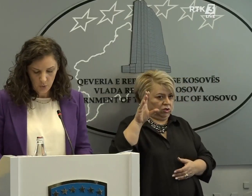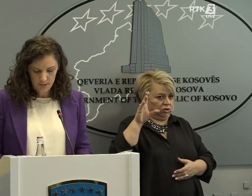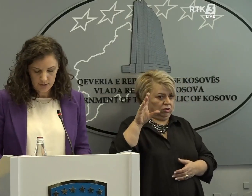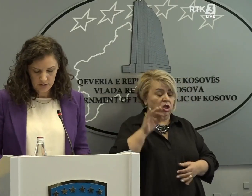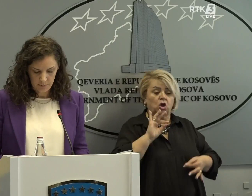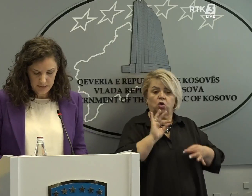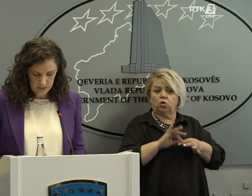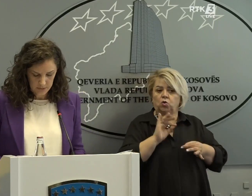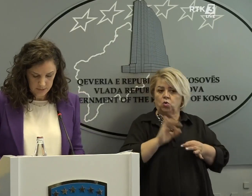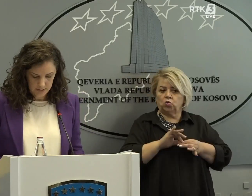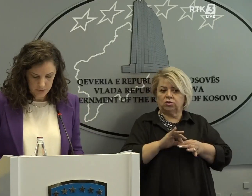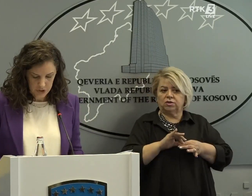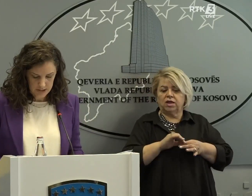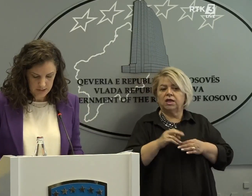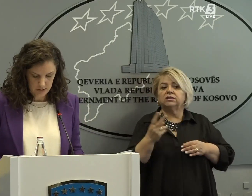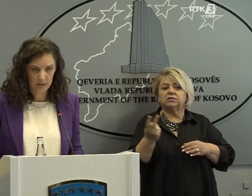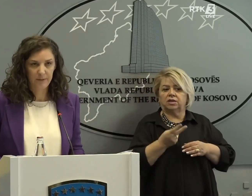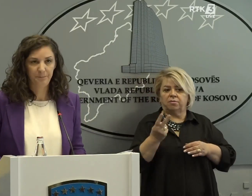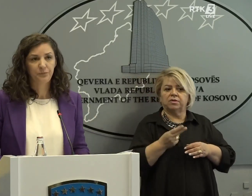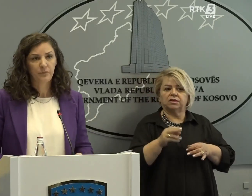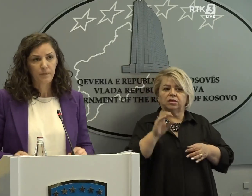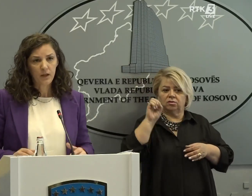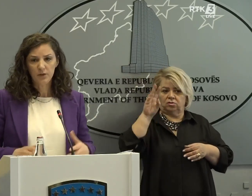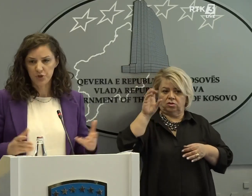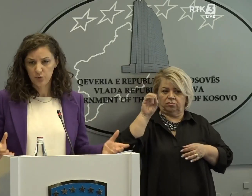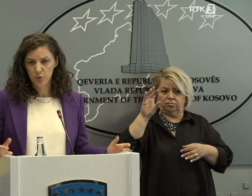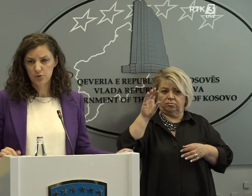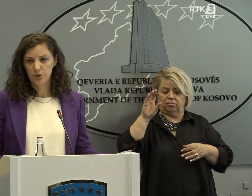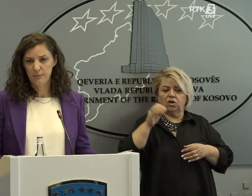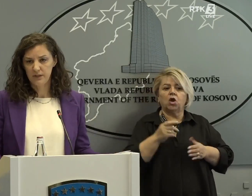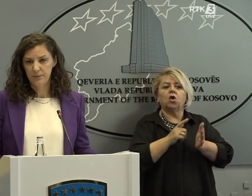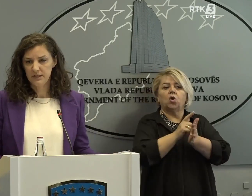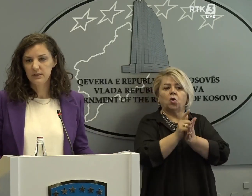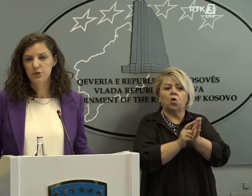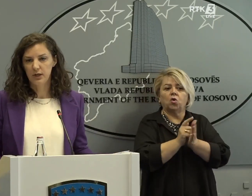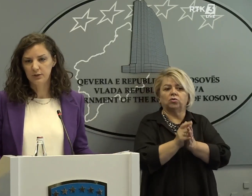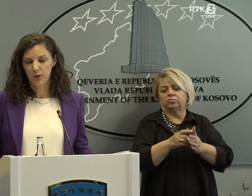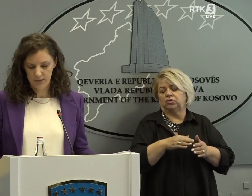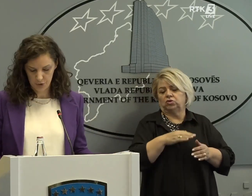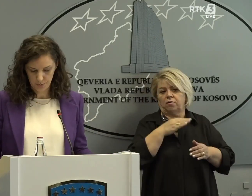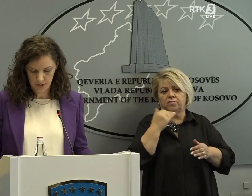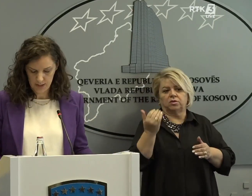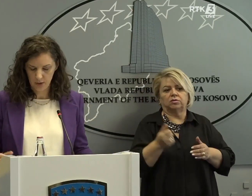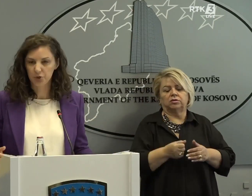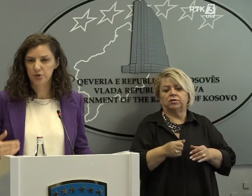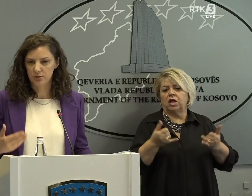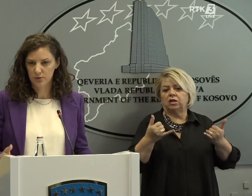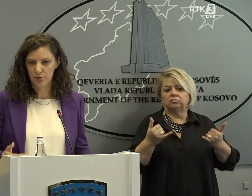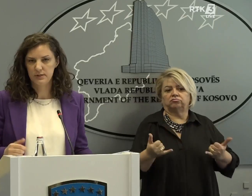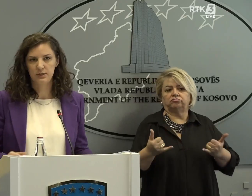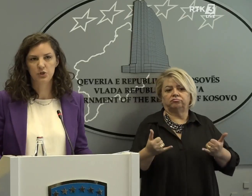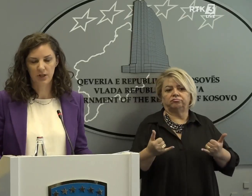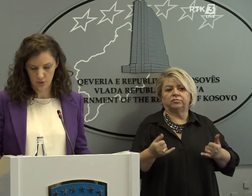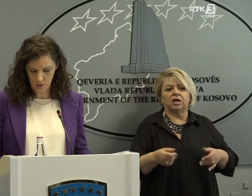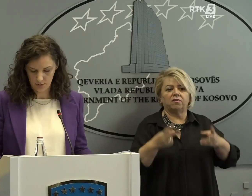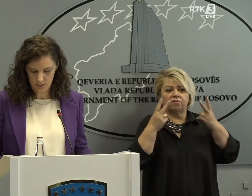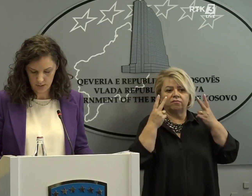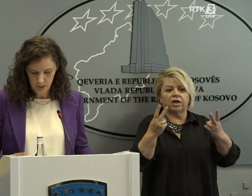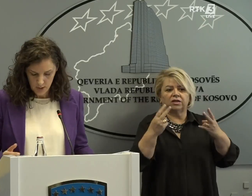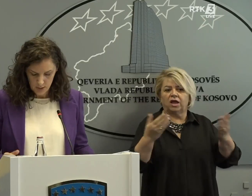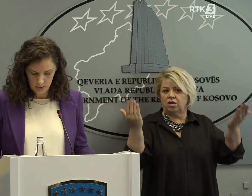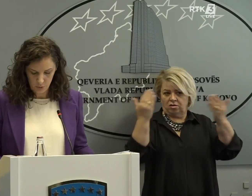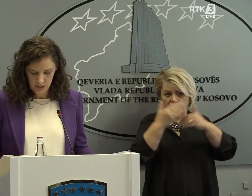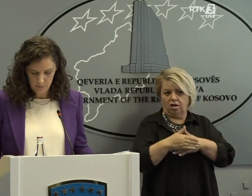thotë ruajtje të prisave të energjisë gjatë kohës kur kemi teprica, që aktualisht për ne është kryesisht gjatë